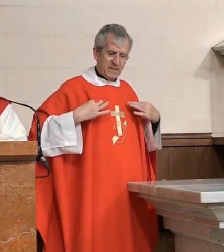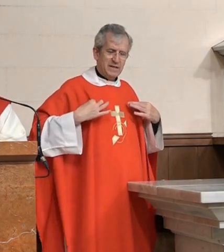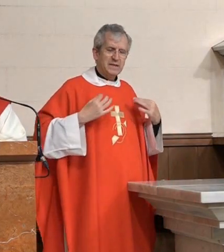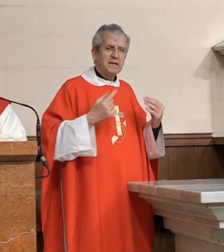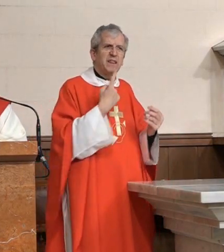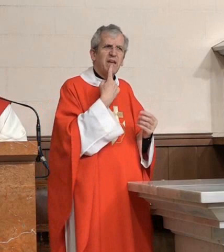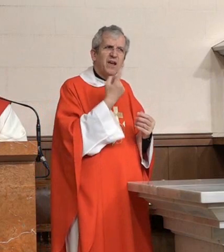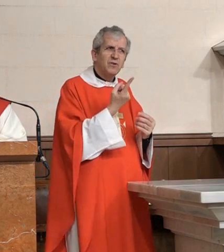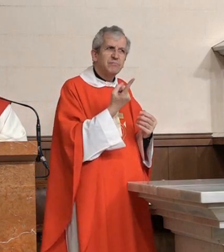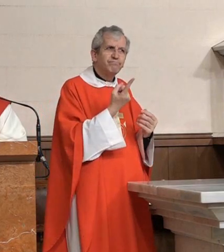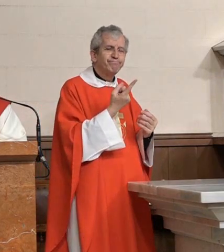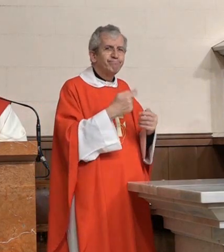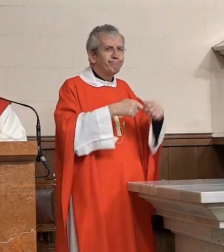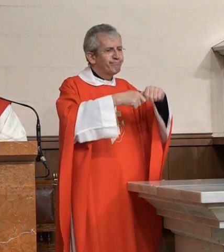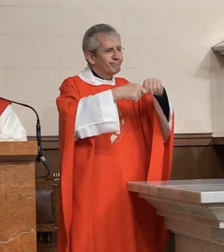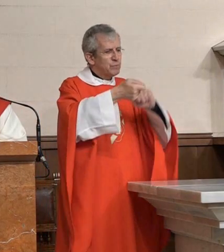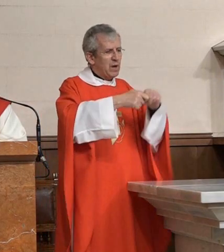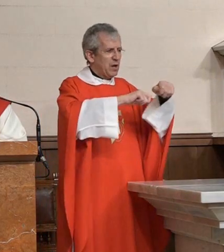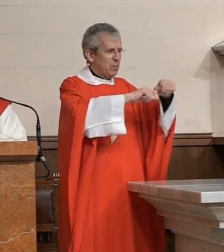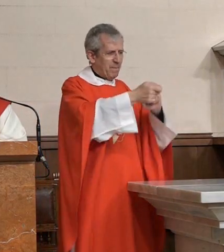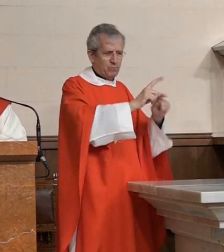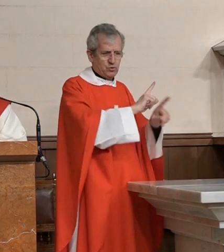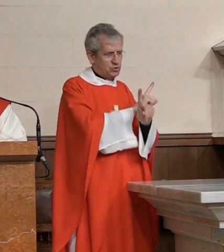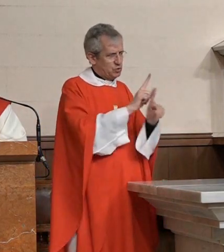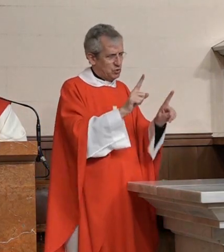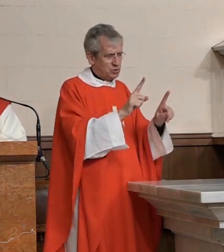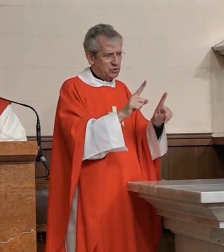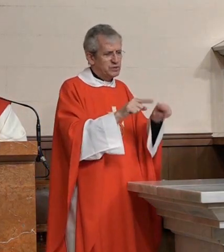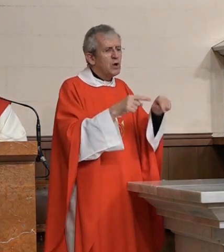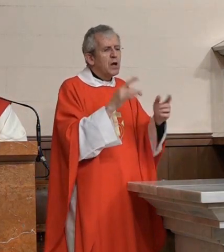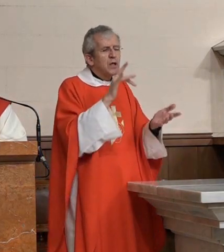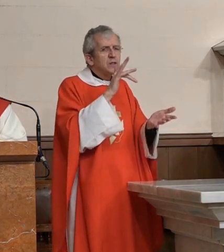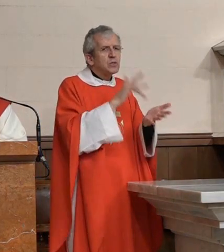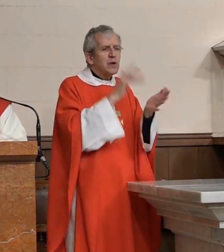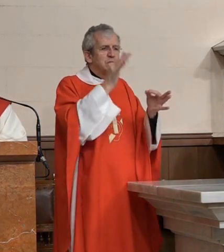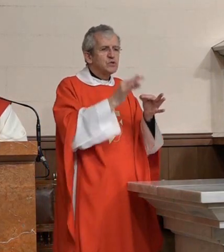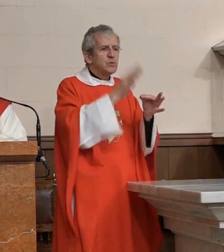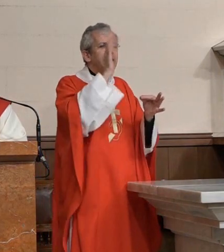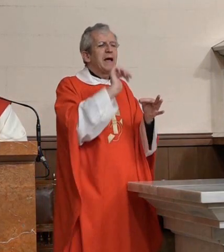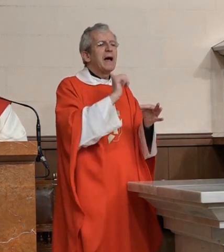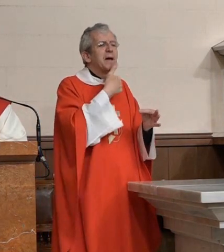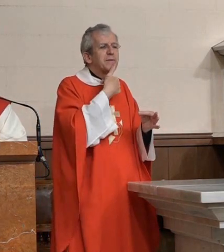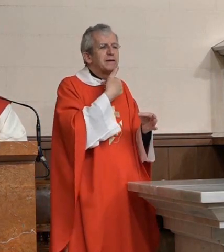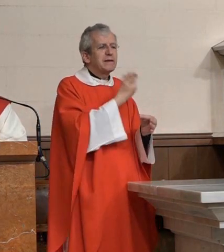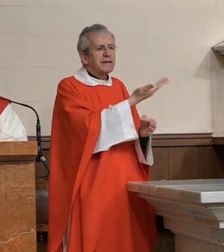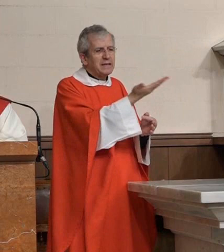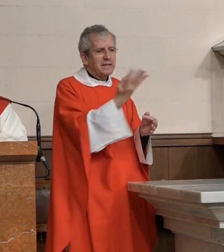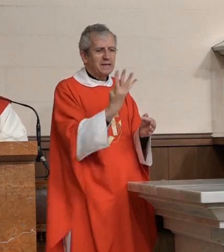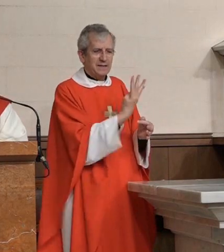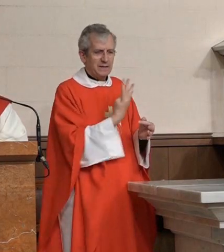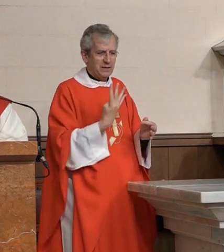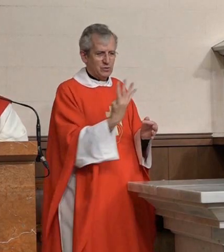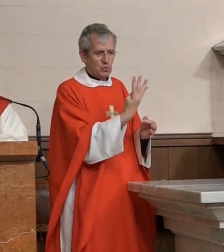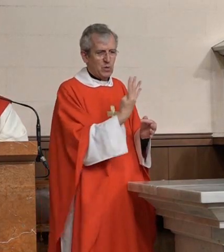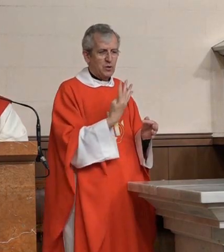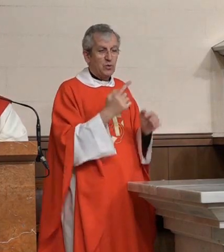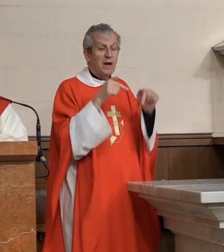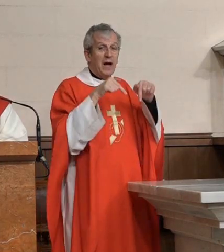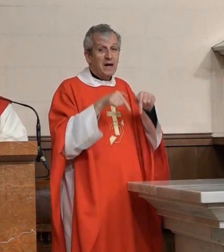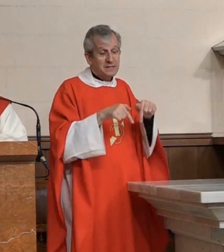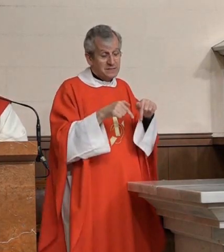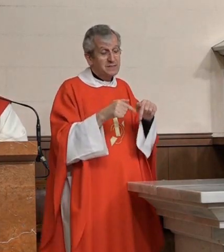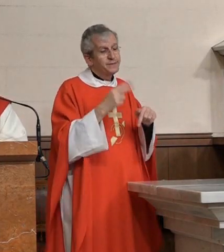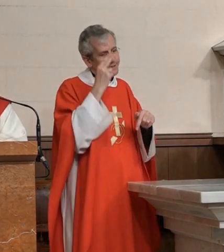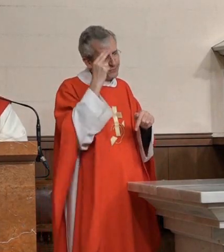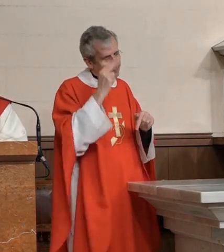se dijeron: No la rasguemos, sino echémosla a suerte, a ver a quién le toca. Así se cumplió